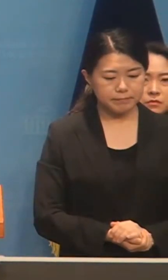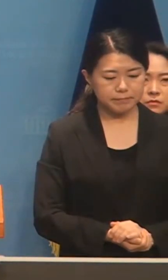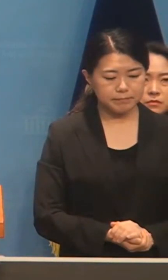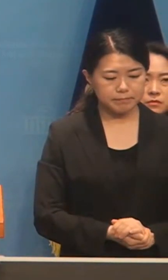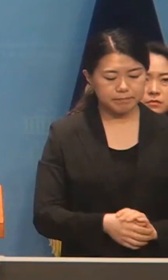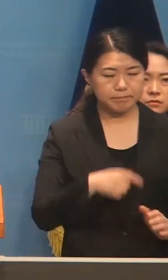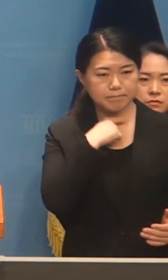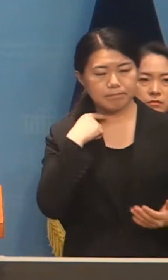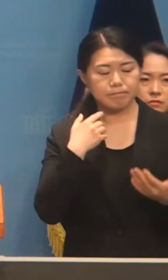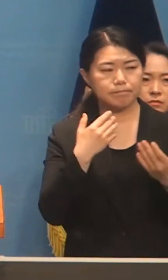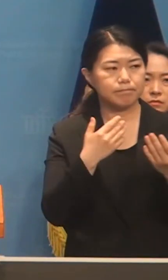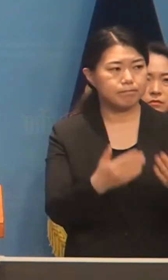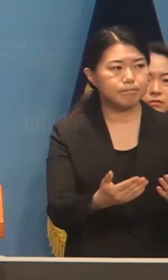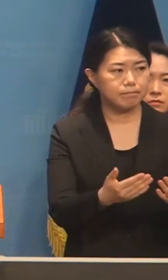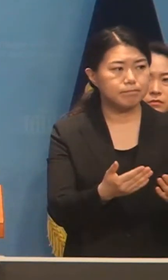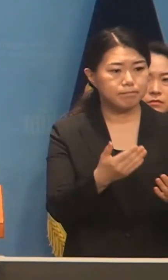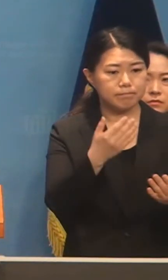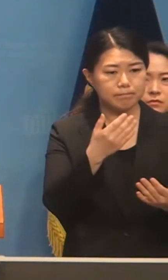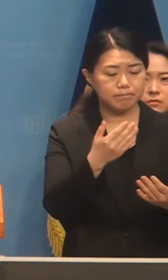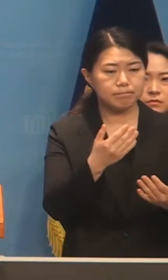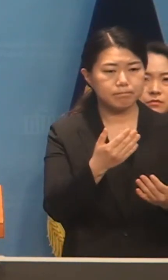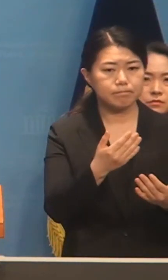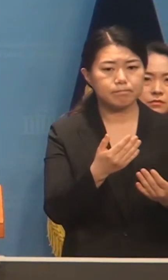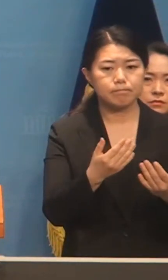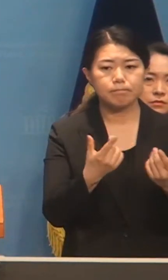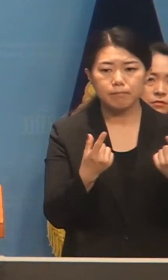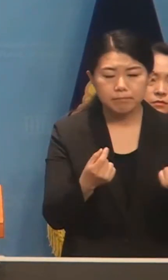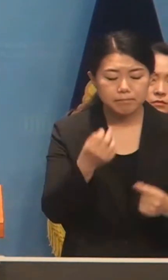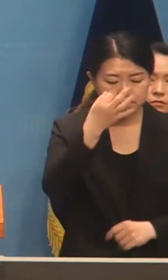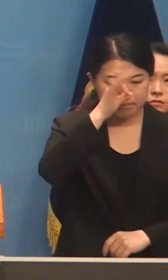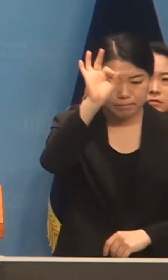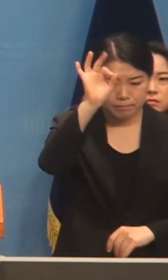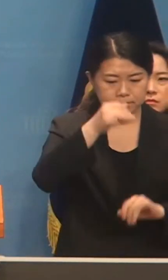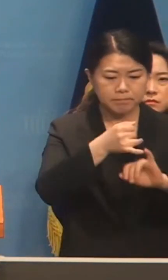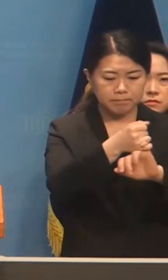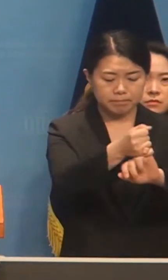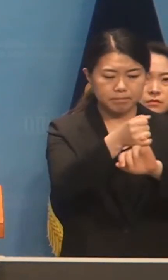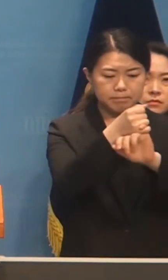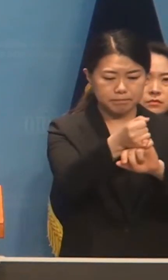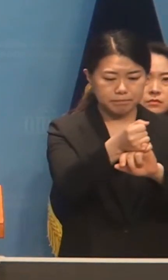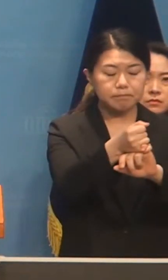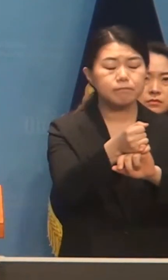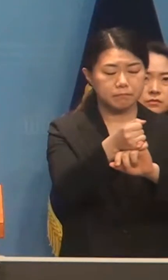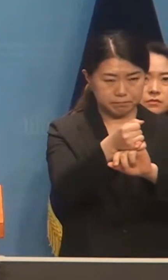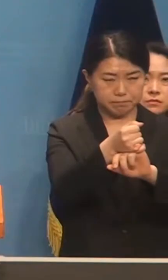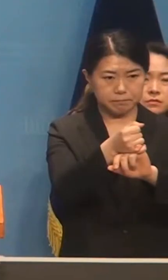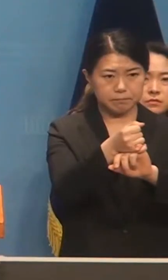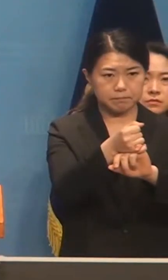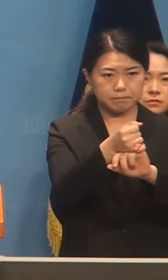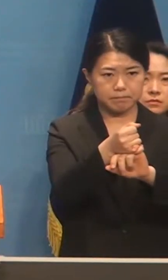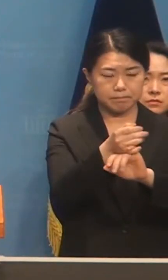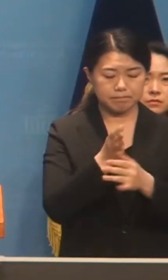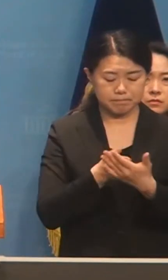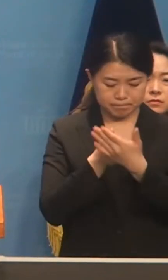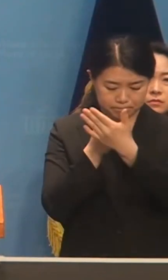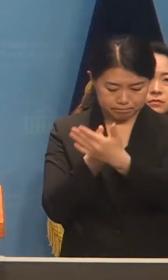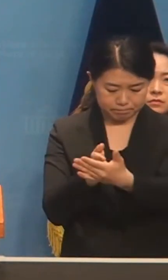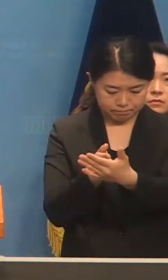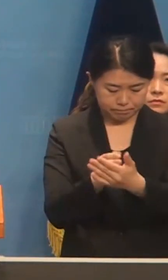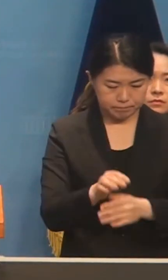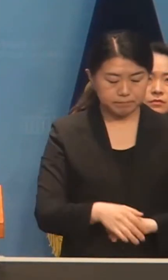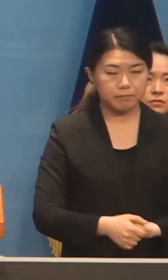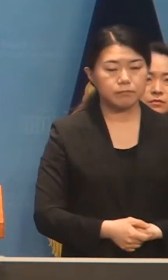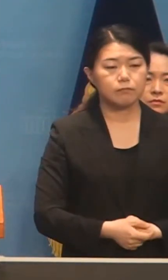순직 처리를 유죄의 뜻대로 반드시 처리해 줄 것을 요청드리겠습니다.